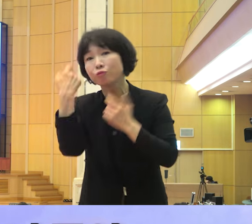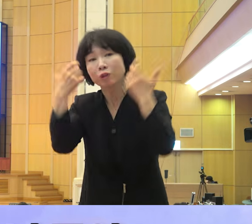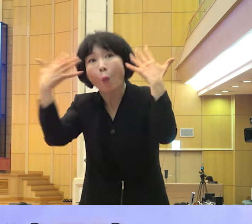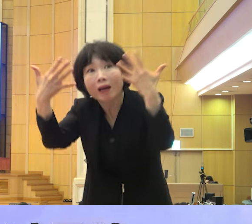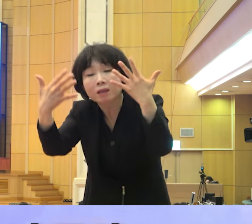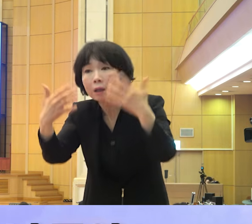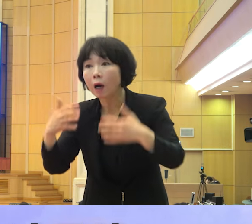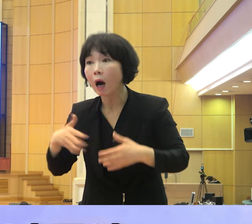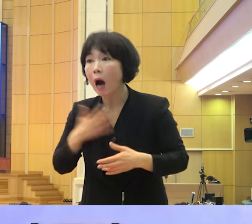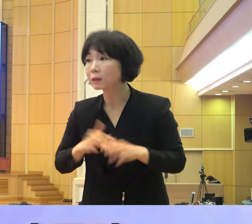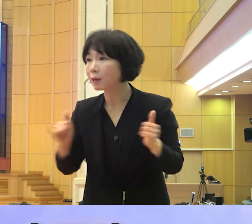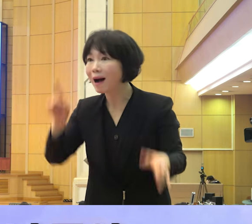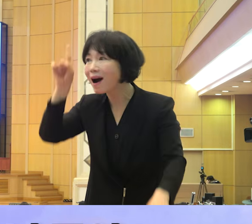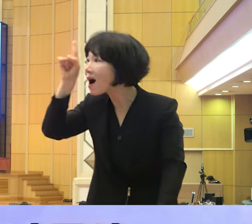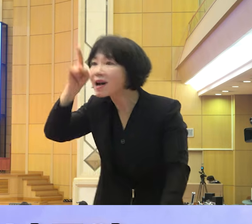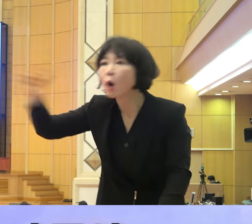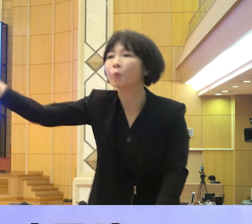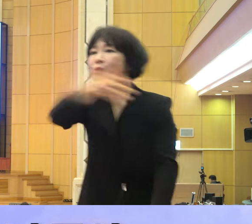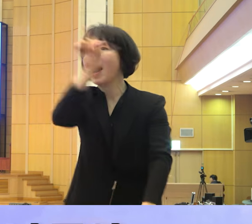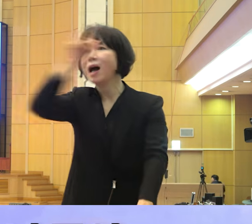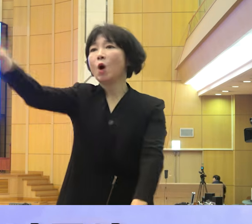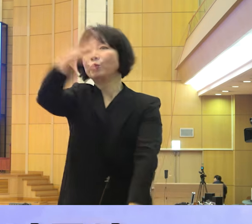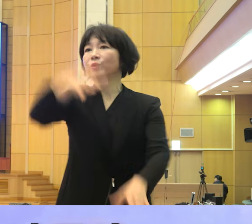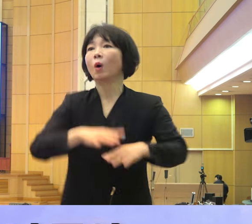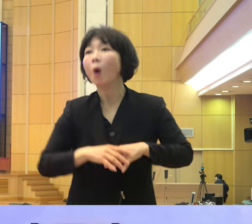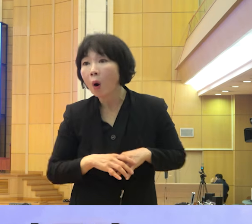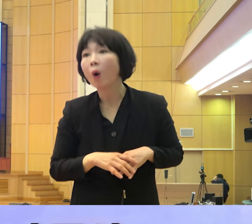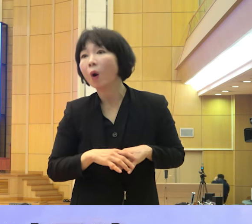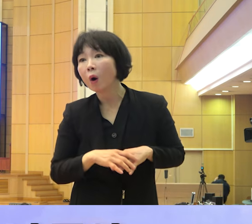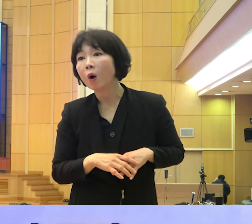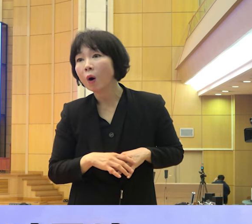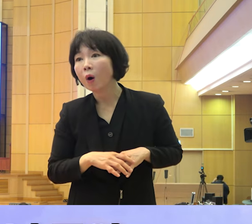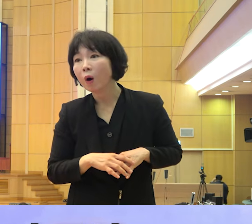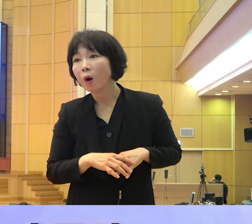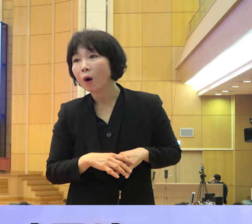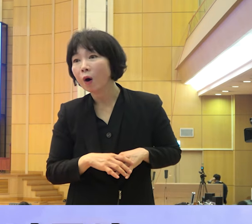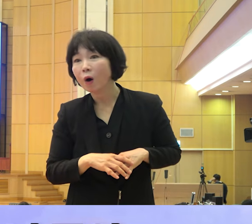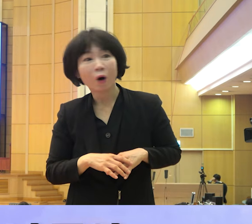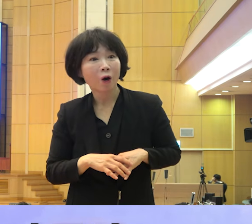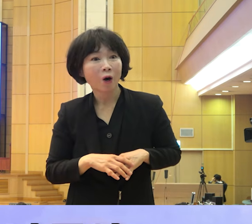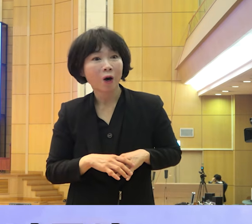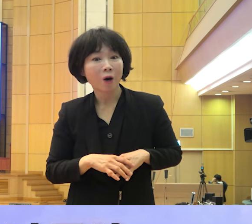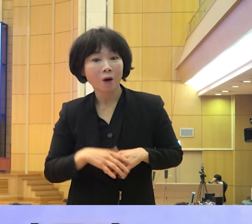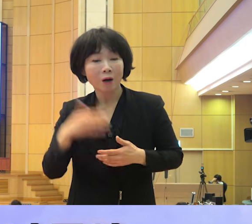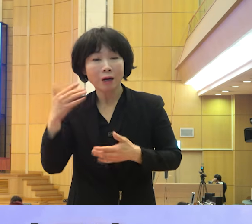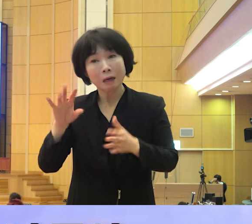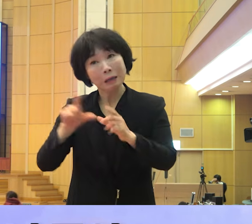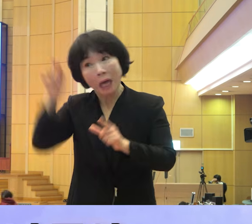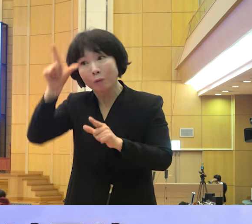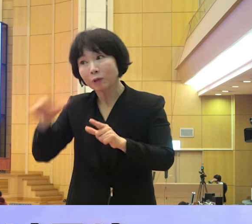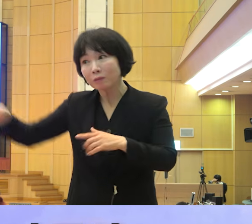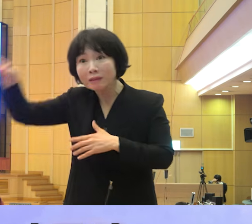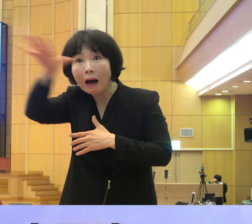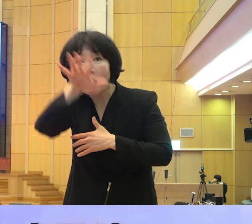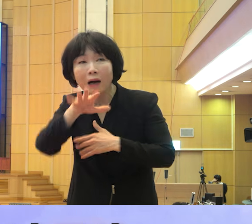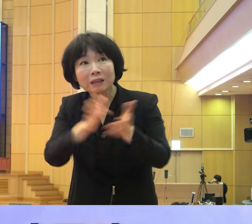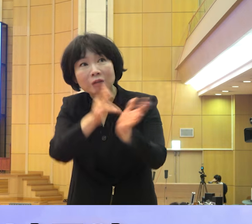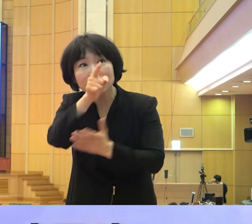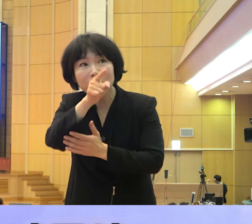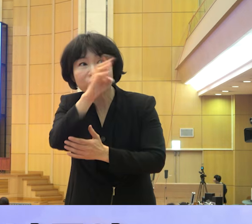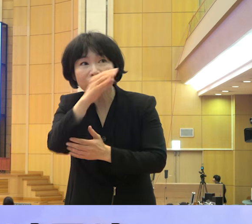알려주고 전해줬는데도 계속해서 사람들은, 유대교 사람들은 요셉의 아들이라고 그러고 아예 그냥 배척을